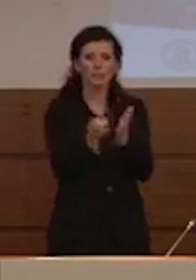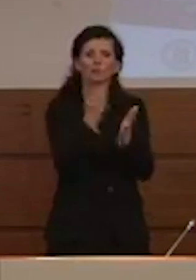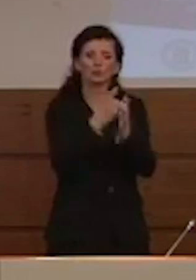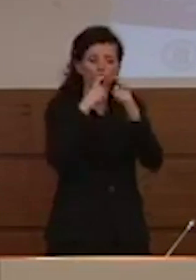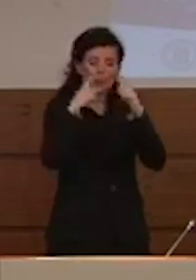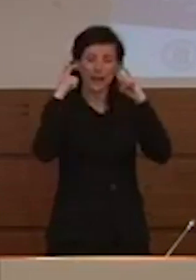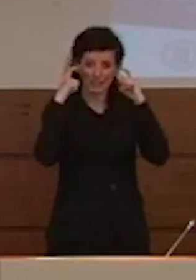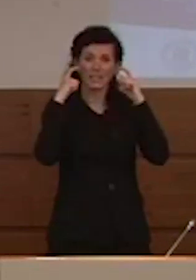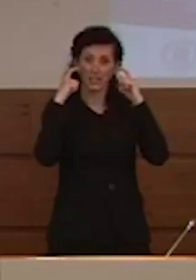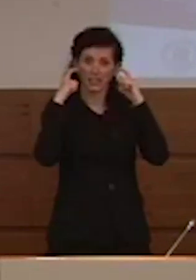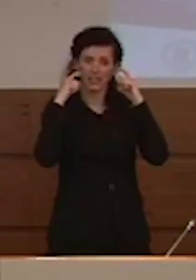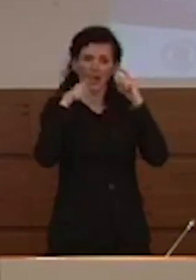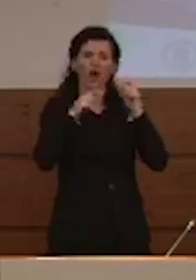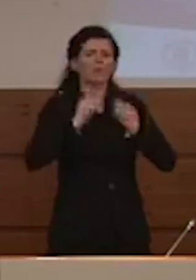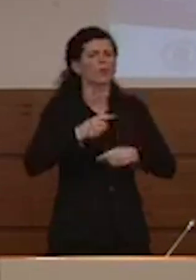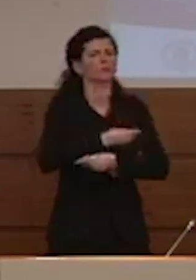del mascherina tutta la popolazione